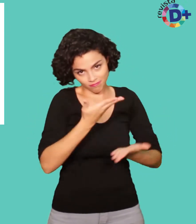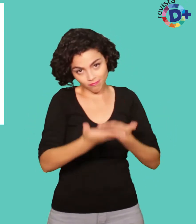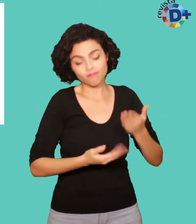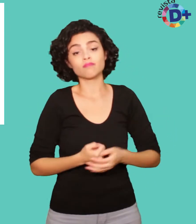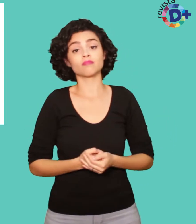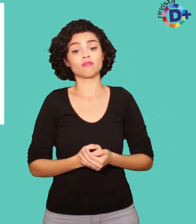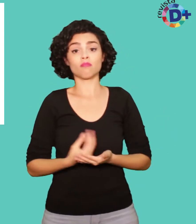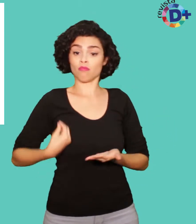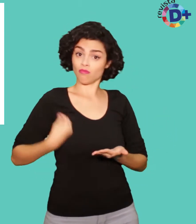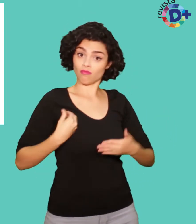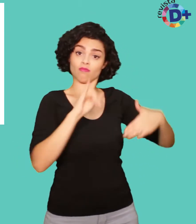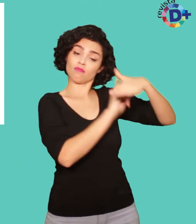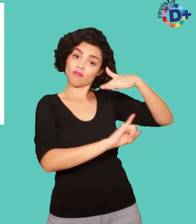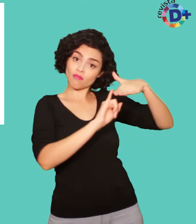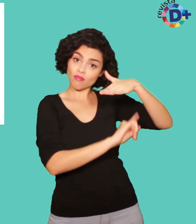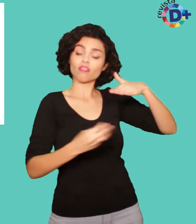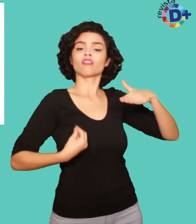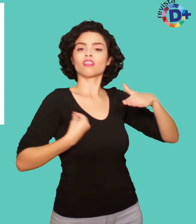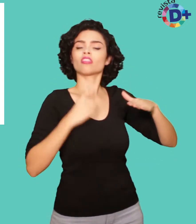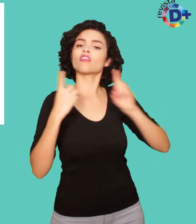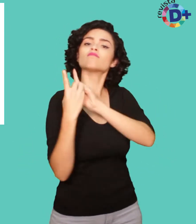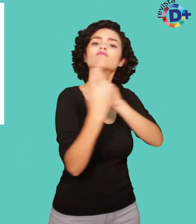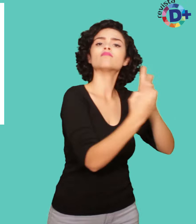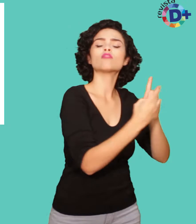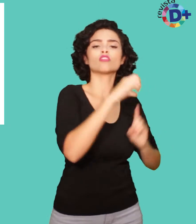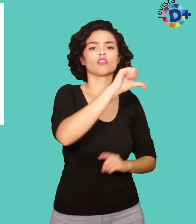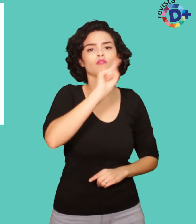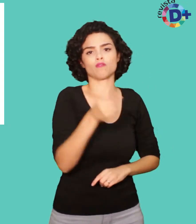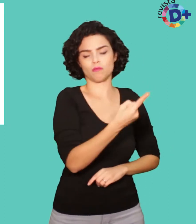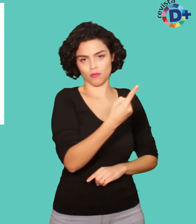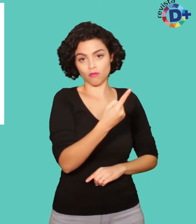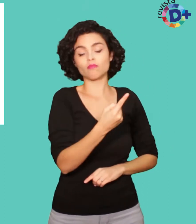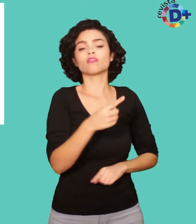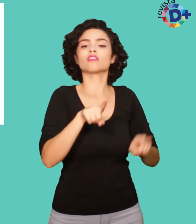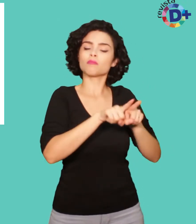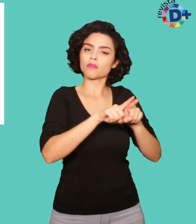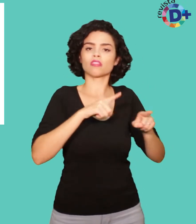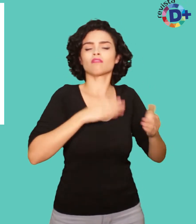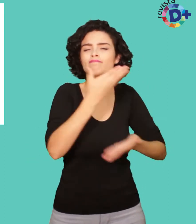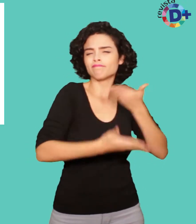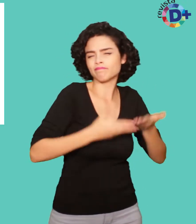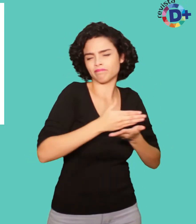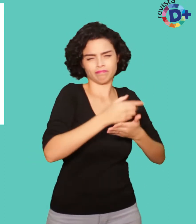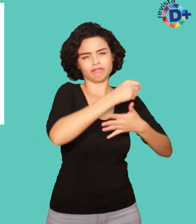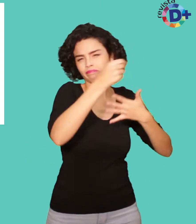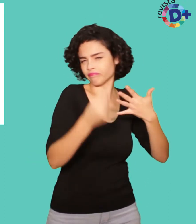atualmente a instituição realiza cerca de 9 mil atendimentos e procedimentos por ano